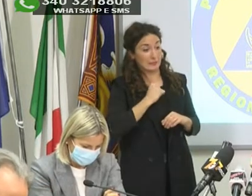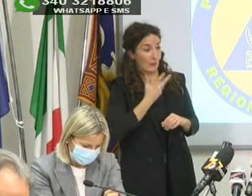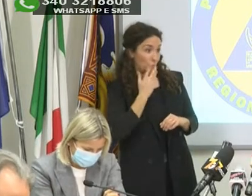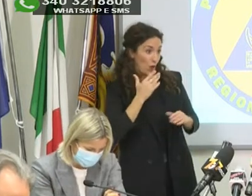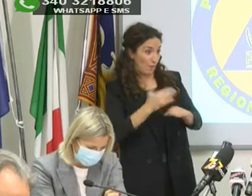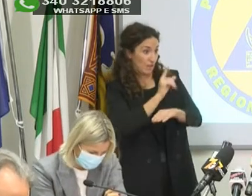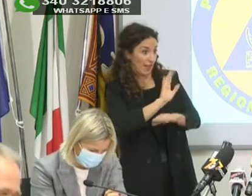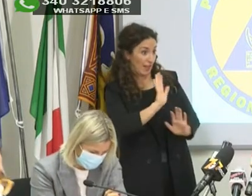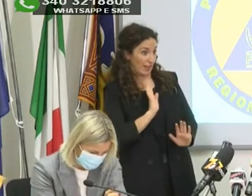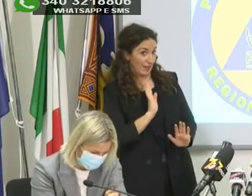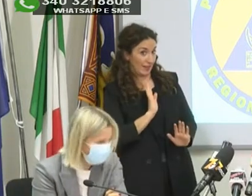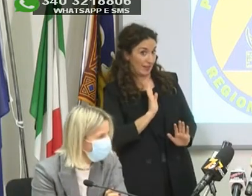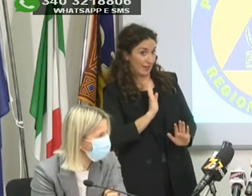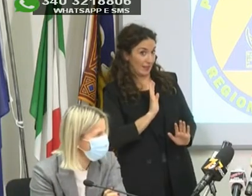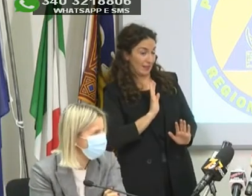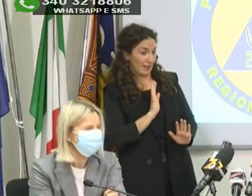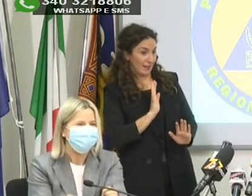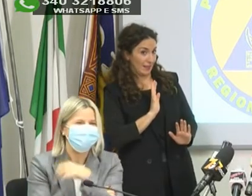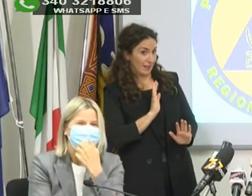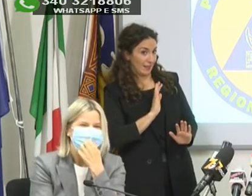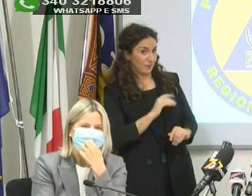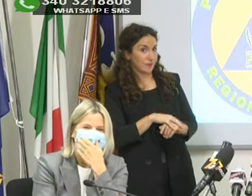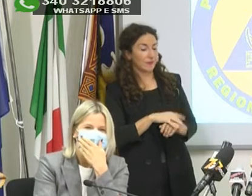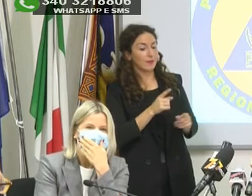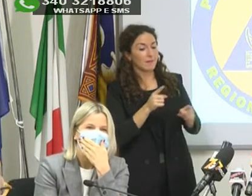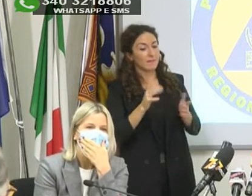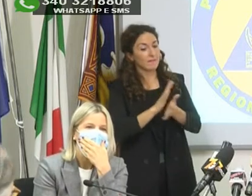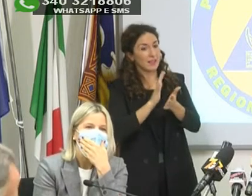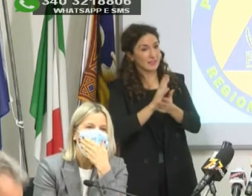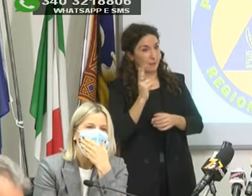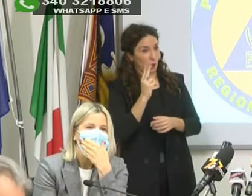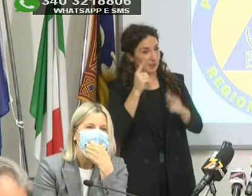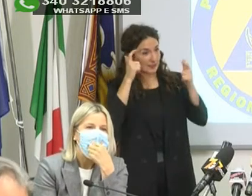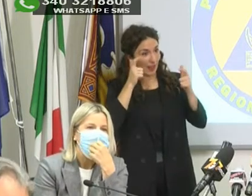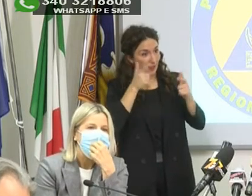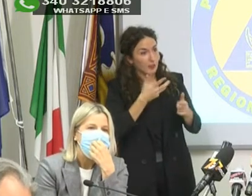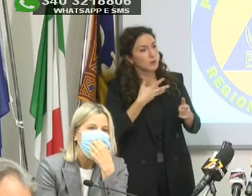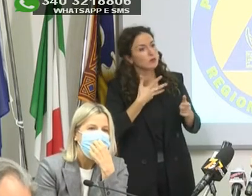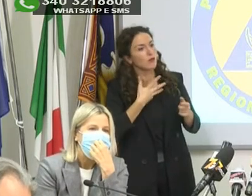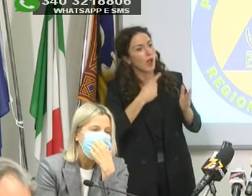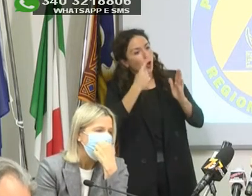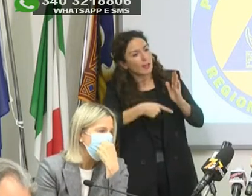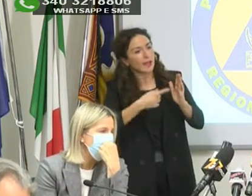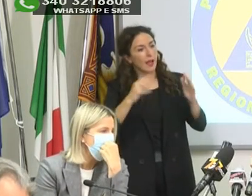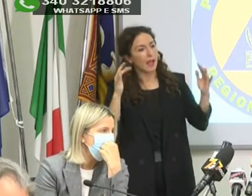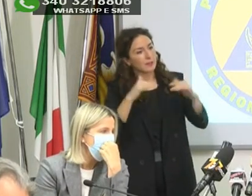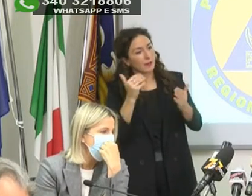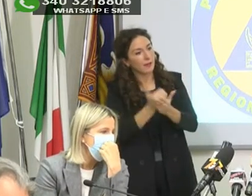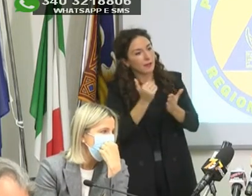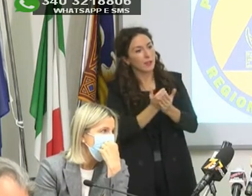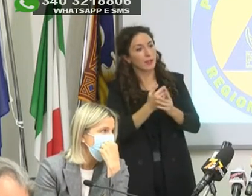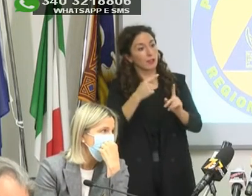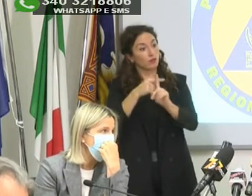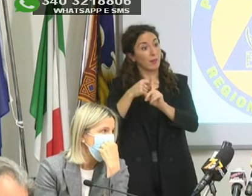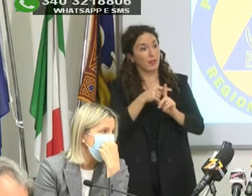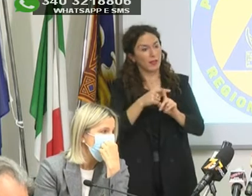infierire, in vista dei ogni santi sono previste per caso ordinanze su assembramenti o comunque attività nei cimiteri? È